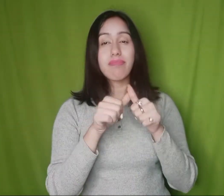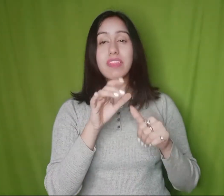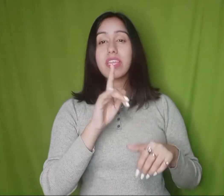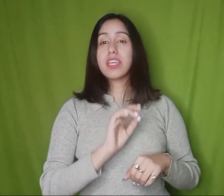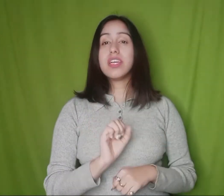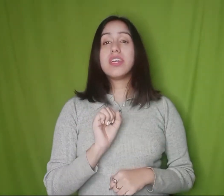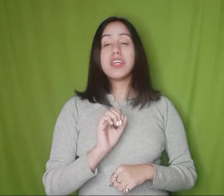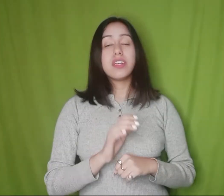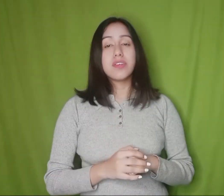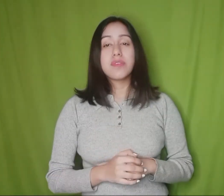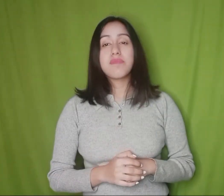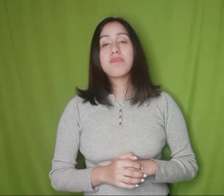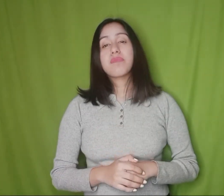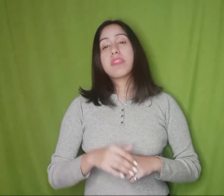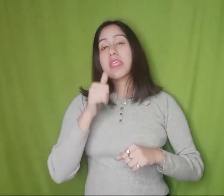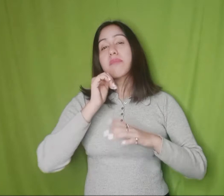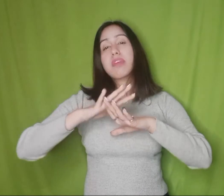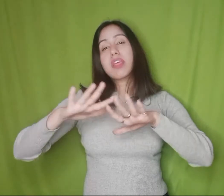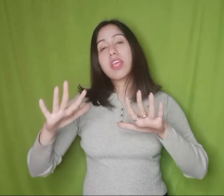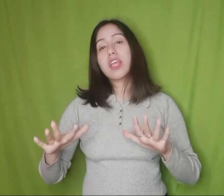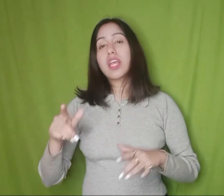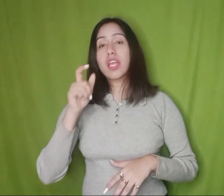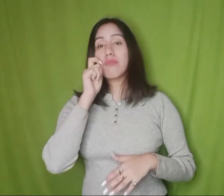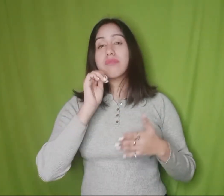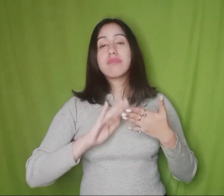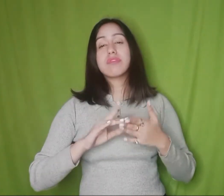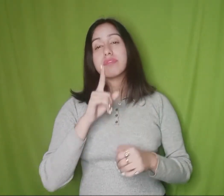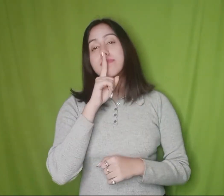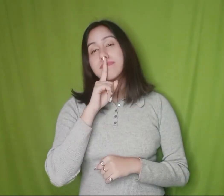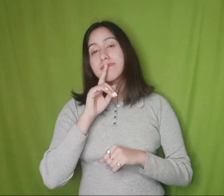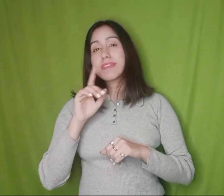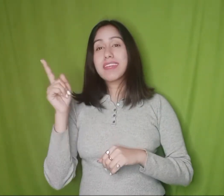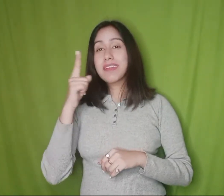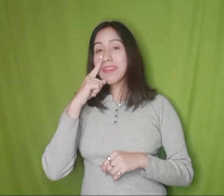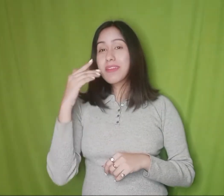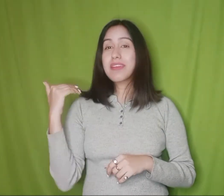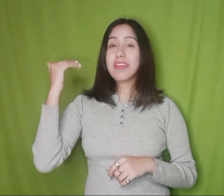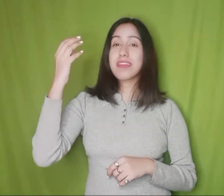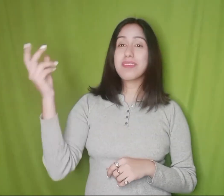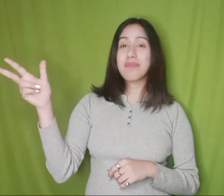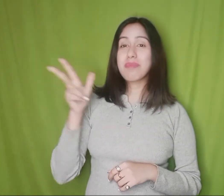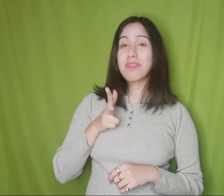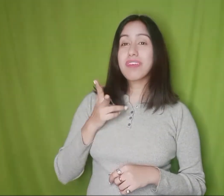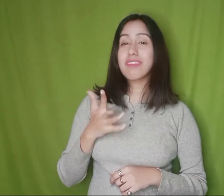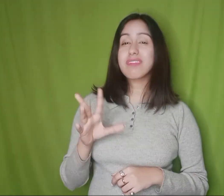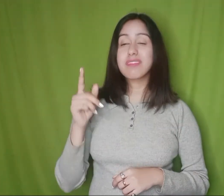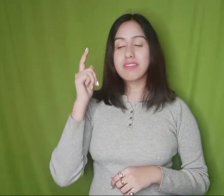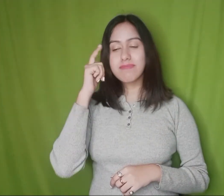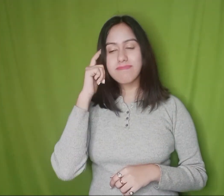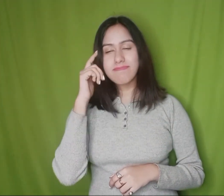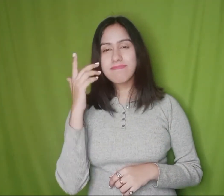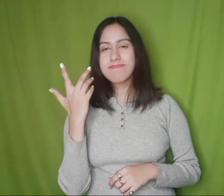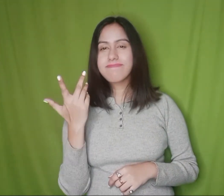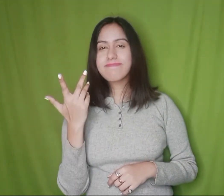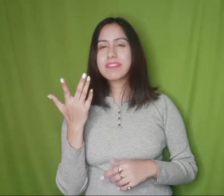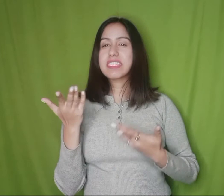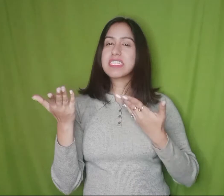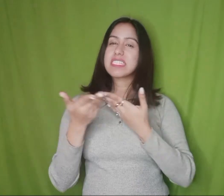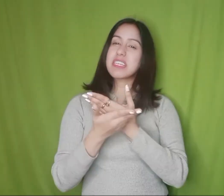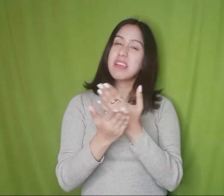कुंवर भोजराज थोड़ी देर बाद नगर के बाहर पोखर के पास अकेले बैठे थे। आज जो उनकी बहन उदा ने कहा